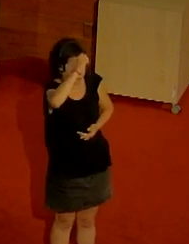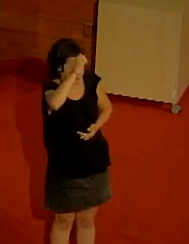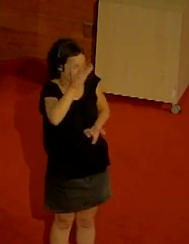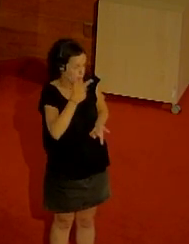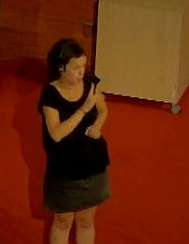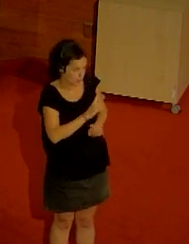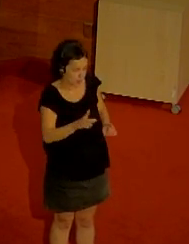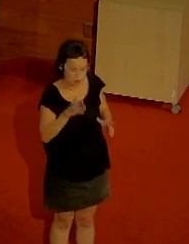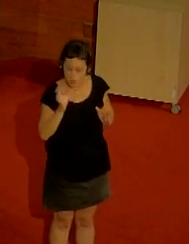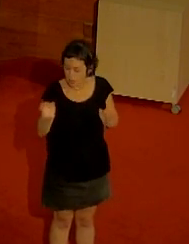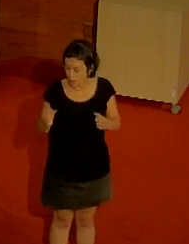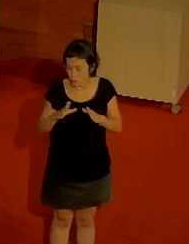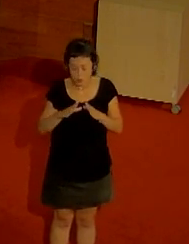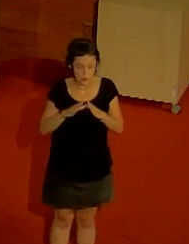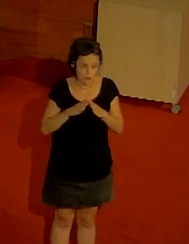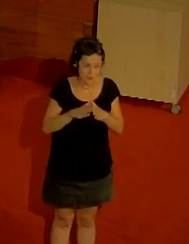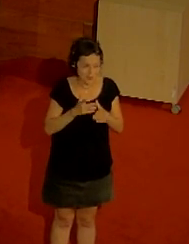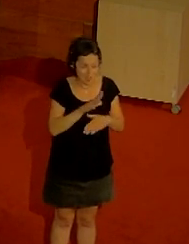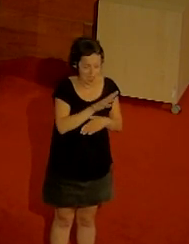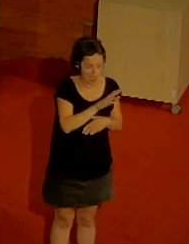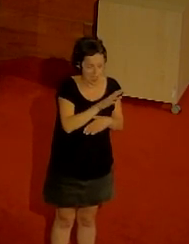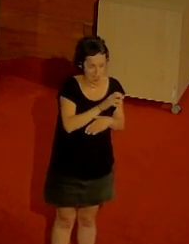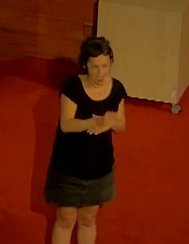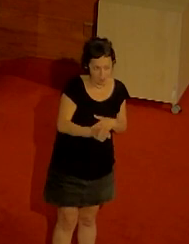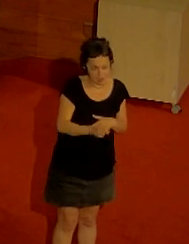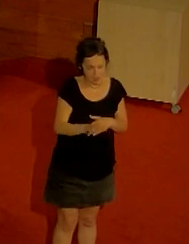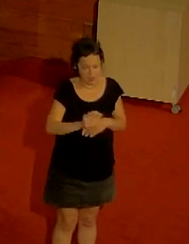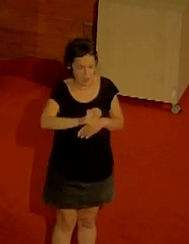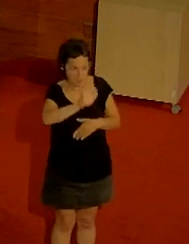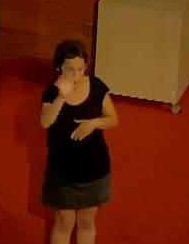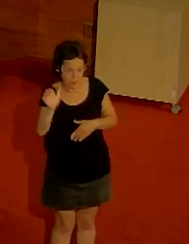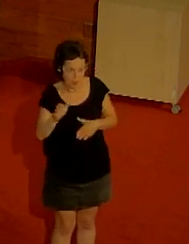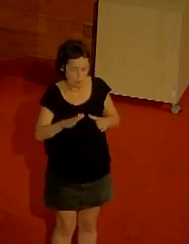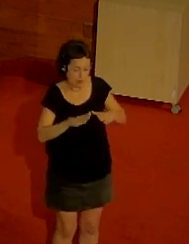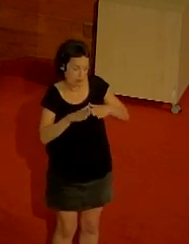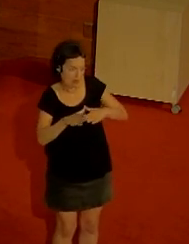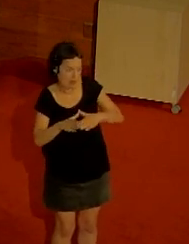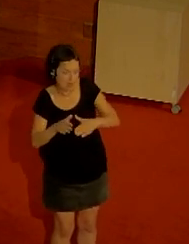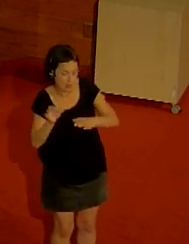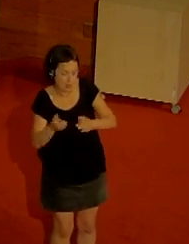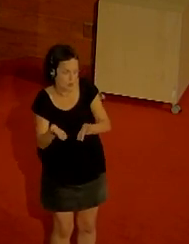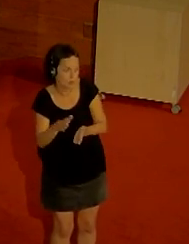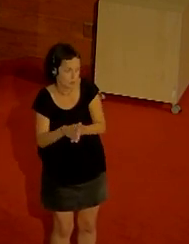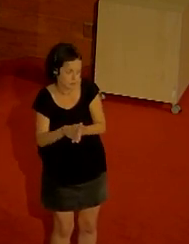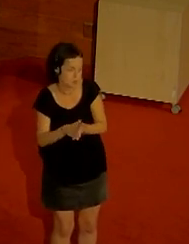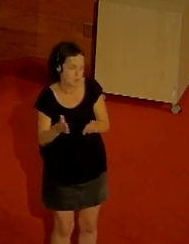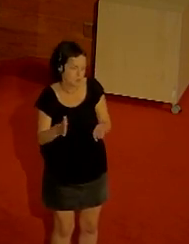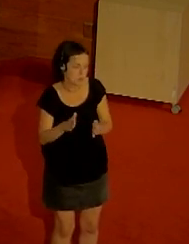en el umbral entre África y Europa, ya en Europa prácticamente, ¿no? Al día siguiente fue portada de República, diario italiano.